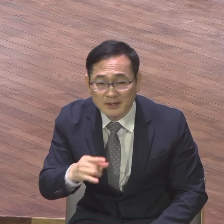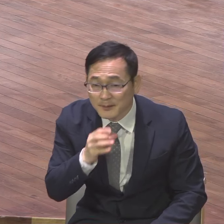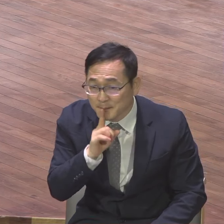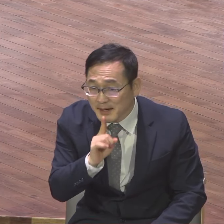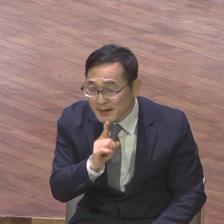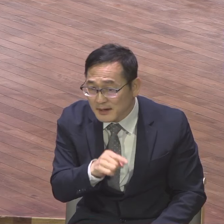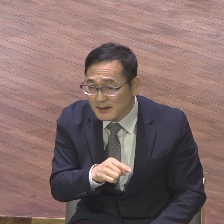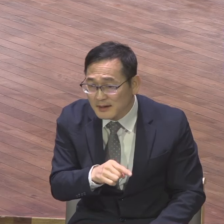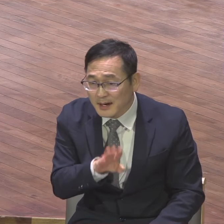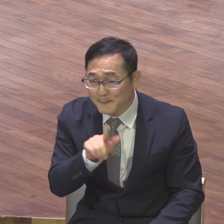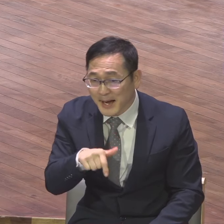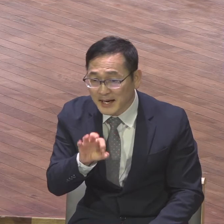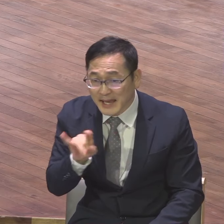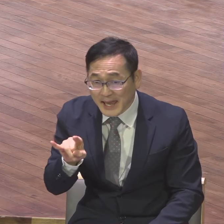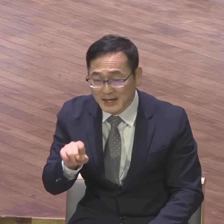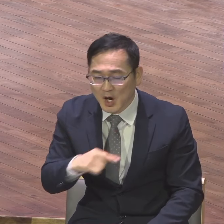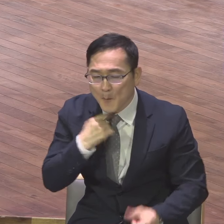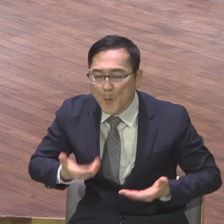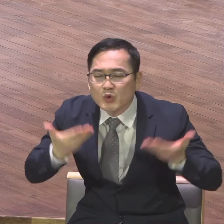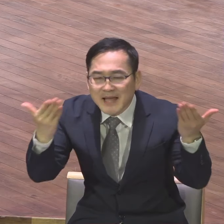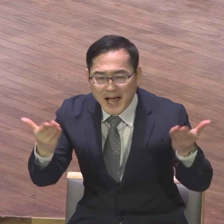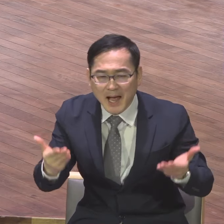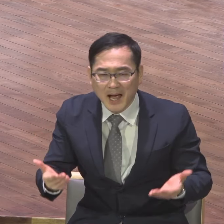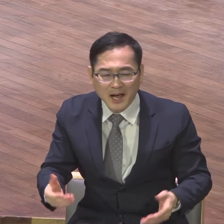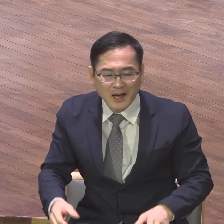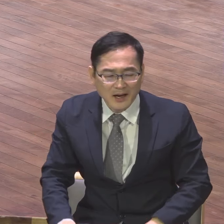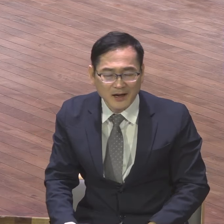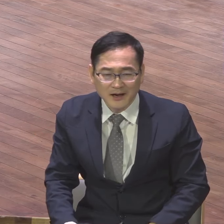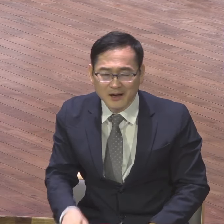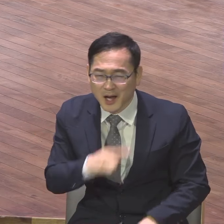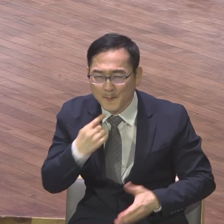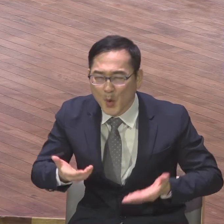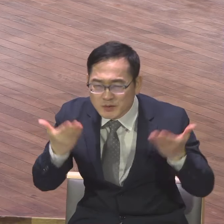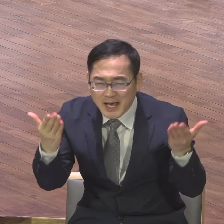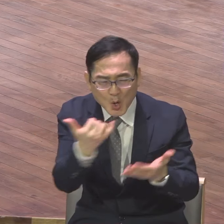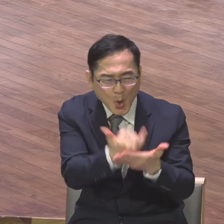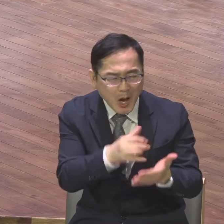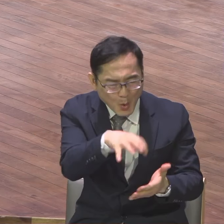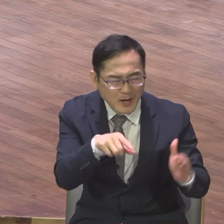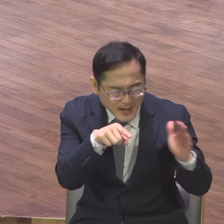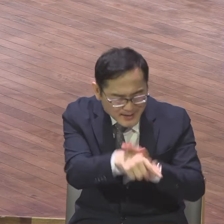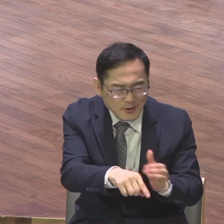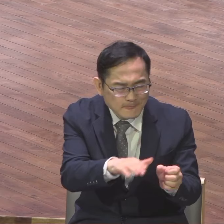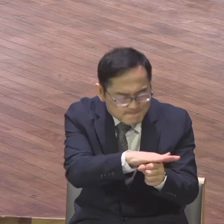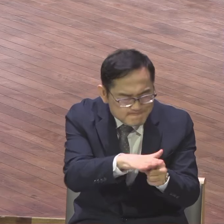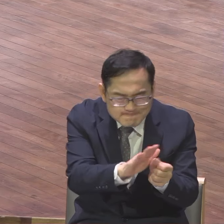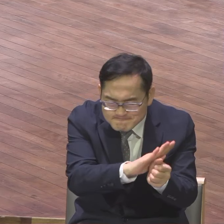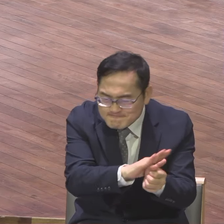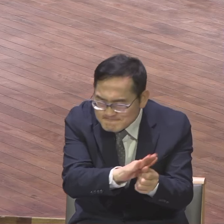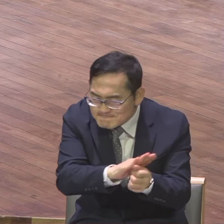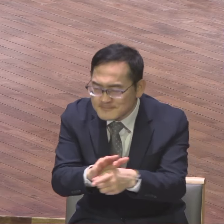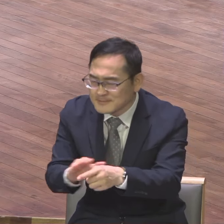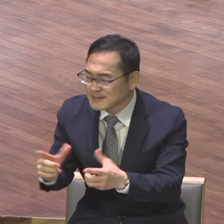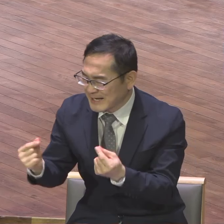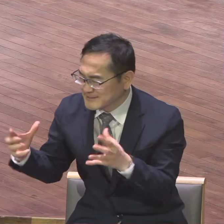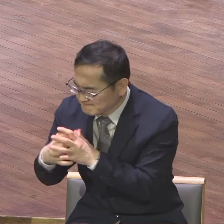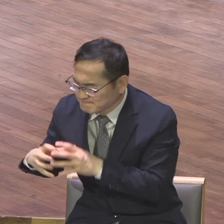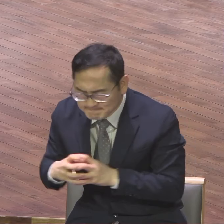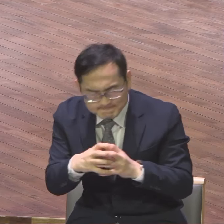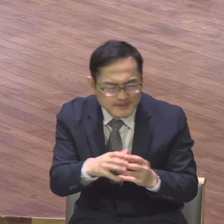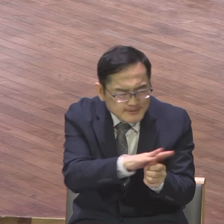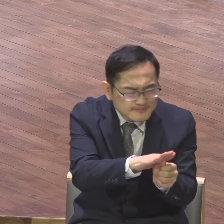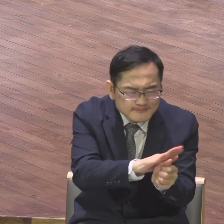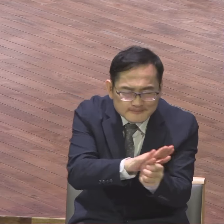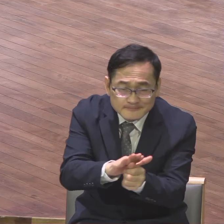이 파괴주의는요, 자원 활동도 많이 하죠. 막, 이 과원, 양로원, 이 어려운 사람들이 많이 하죠.